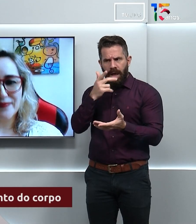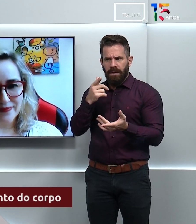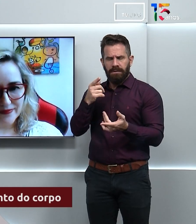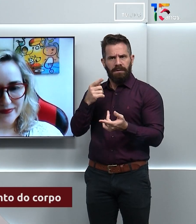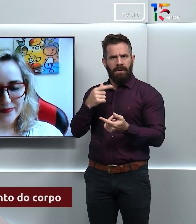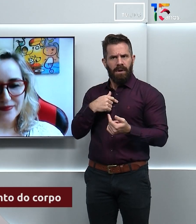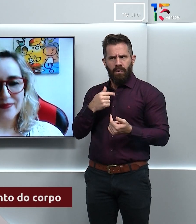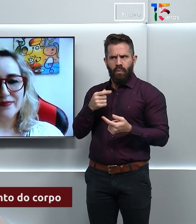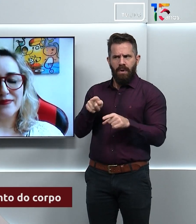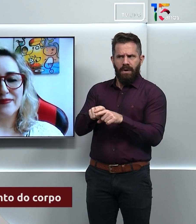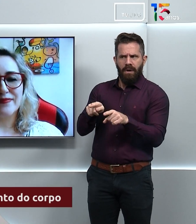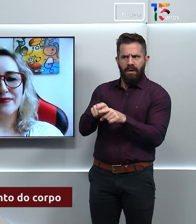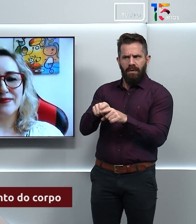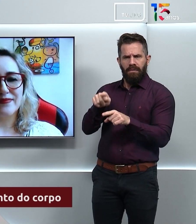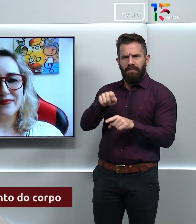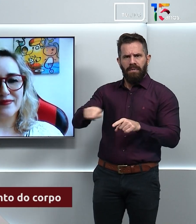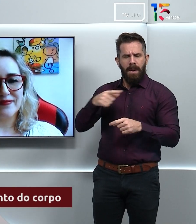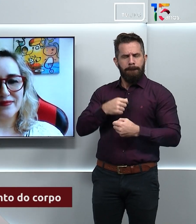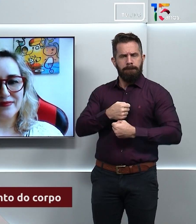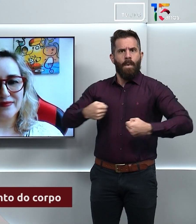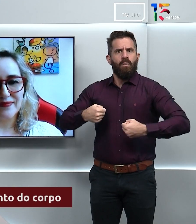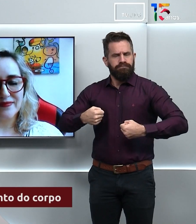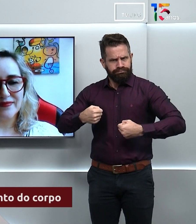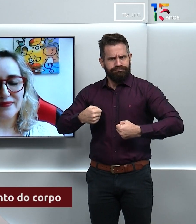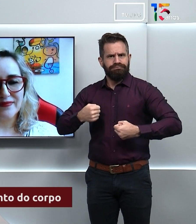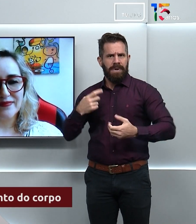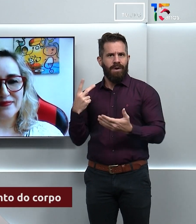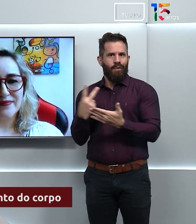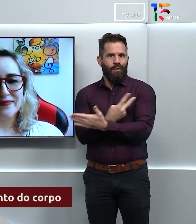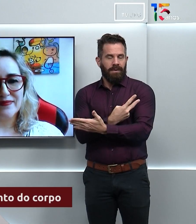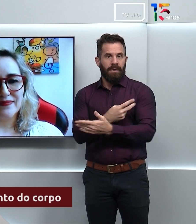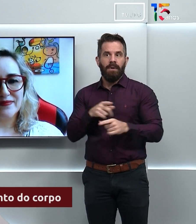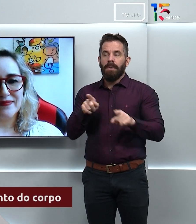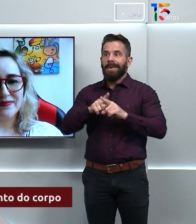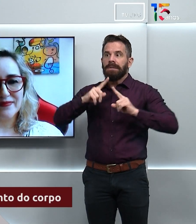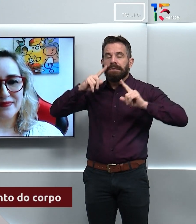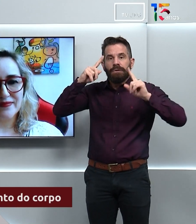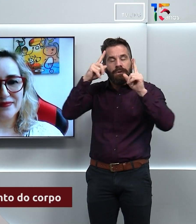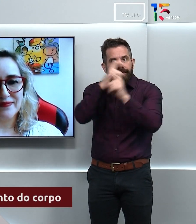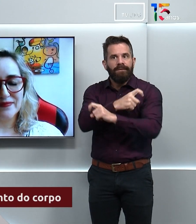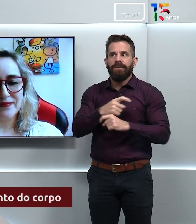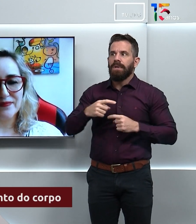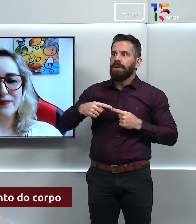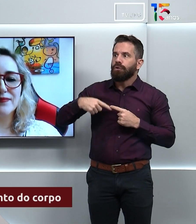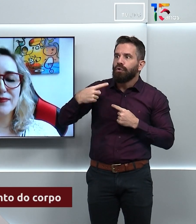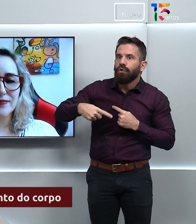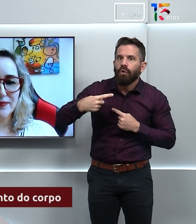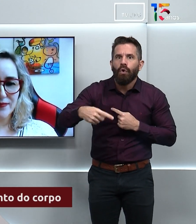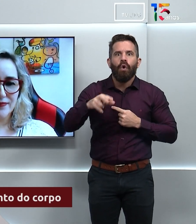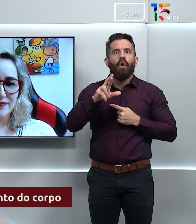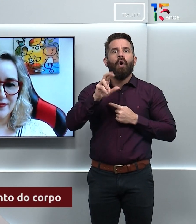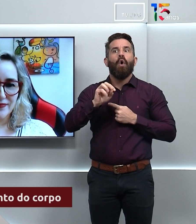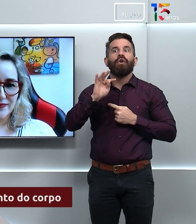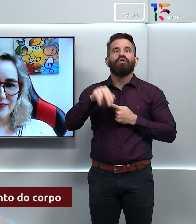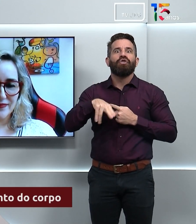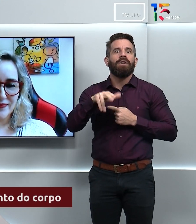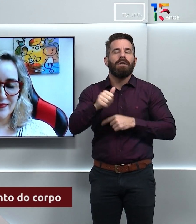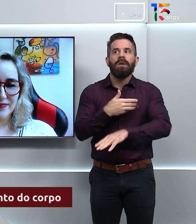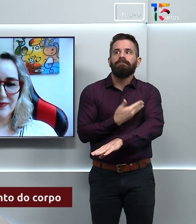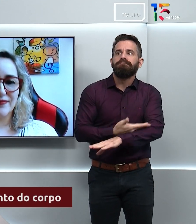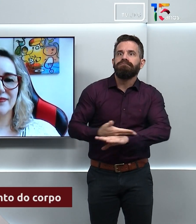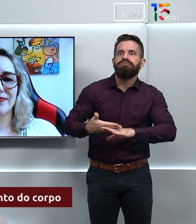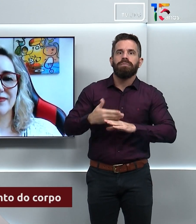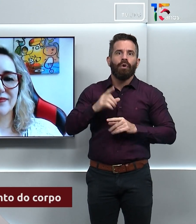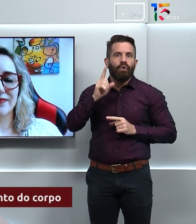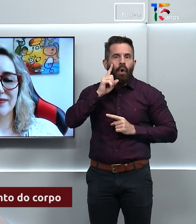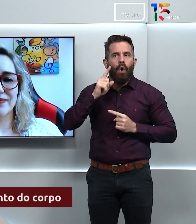muitos influenciadores alegam, dificuldades às vezes para manter rotina, por exemplo, Muita gente fala aí de um